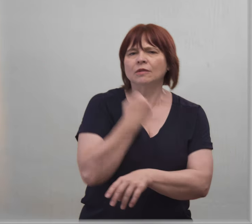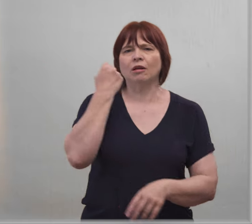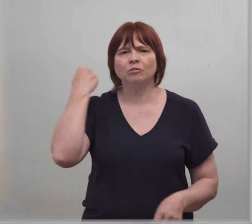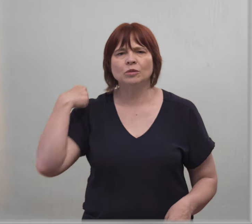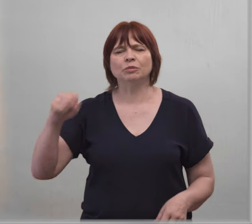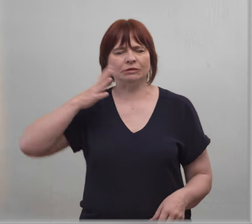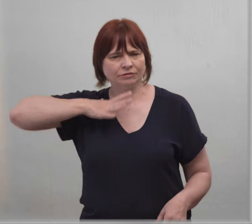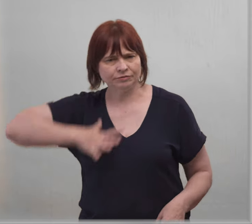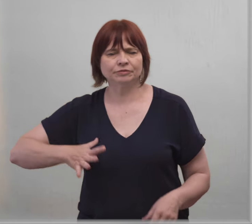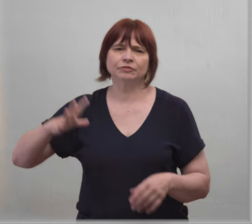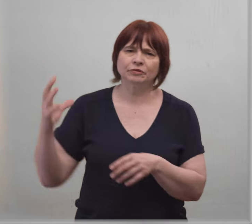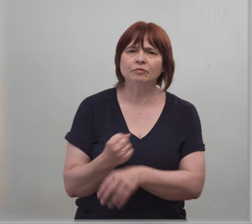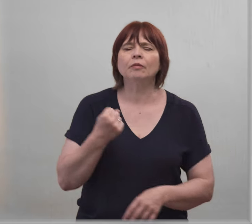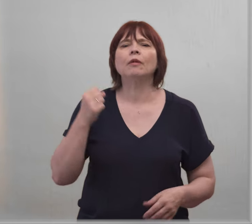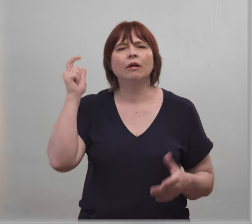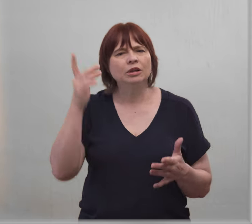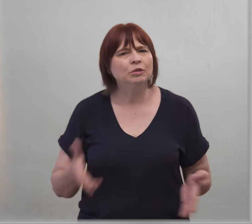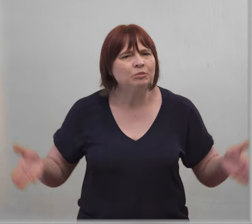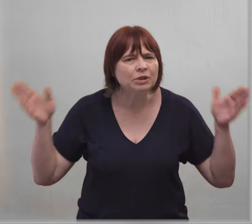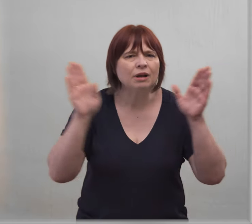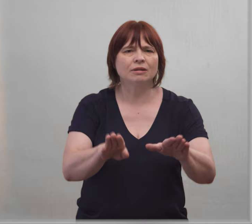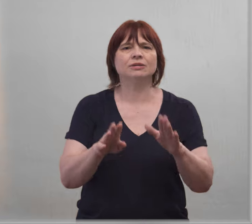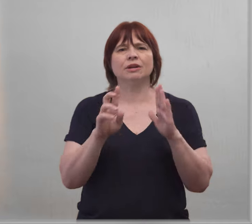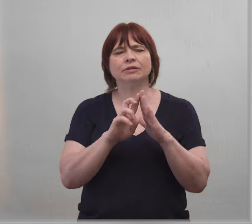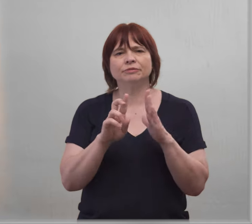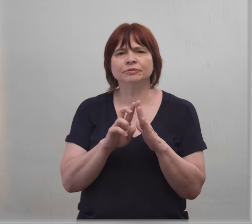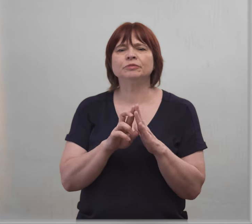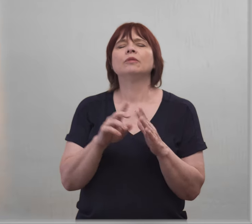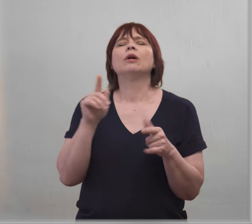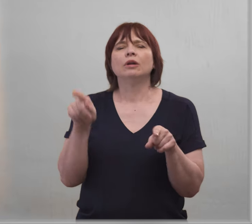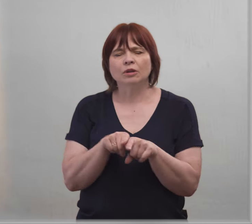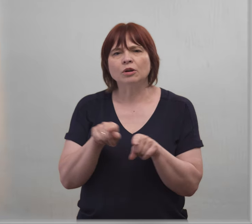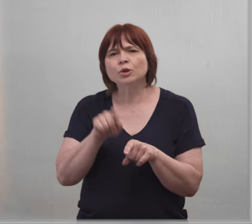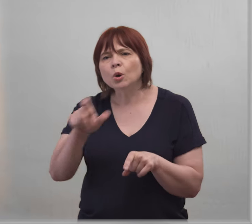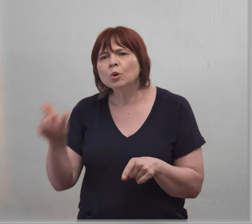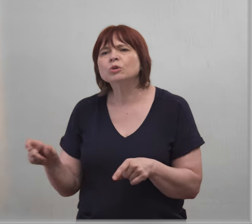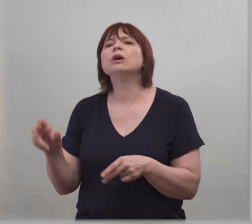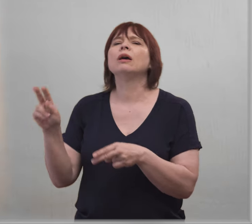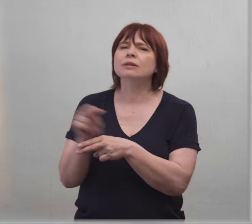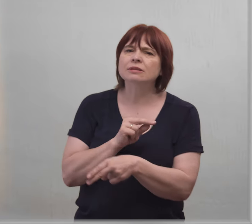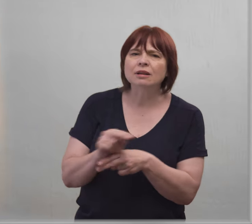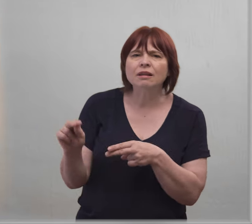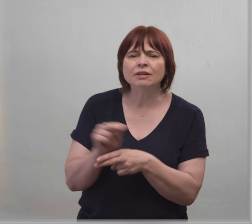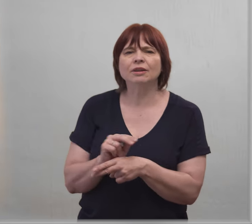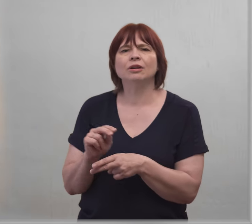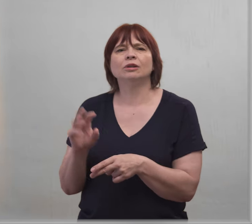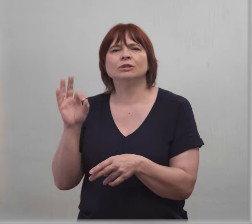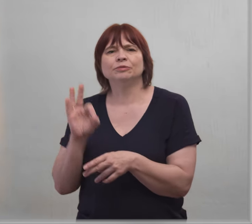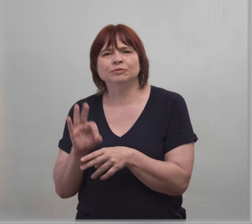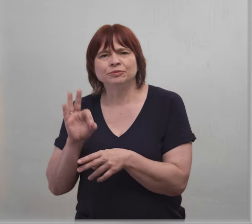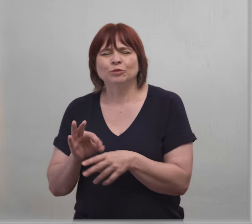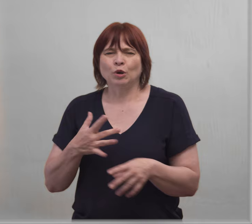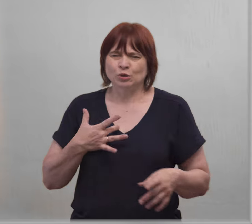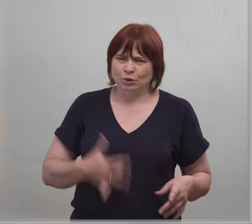людей, которые просят Тебя об исцелении ЖКТ, которые нуждаются в восстановлении, у кого-то синдром раздраженного